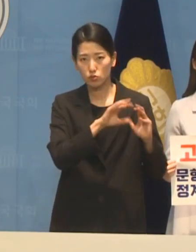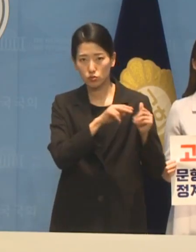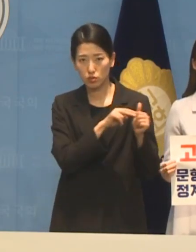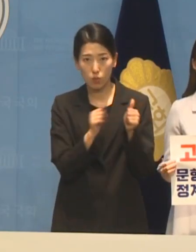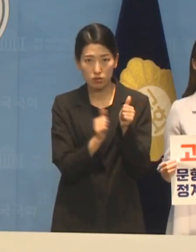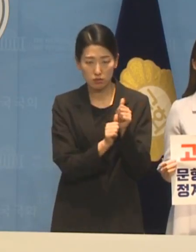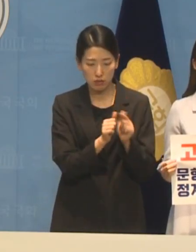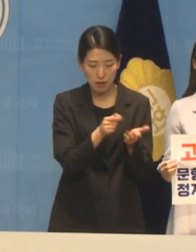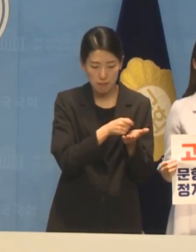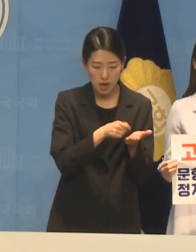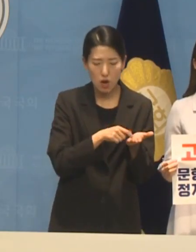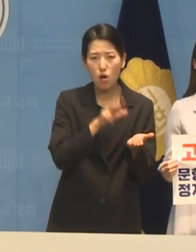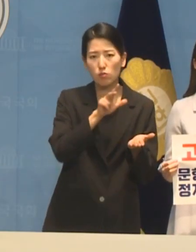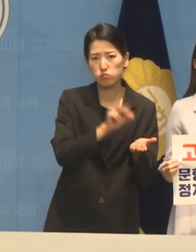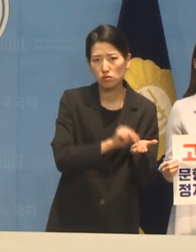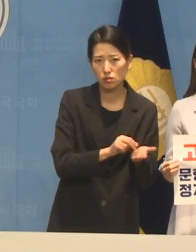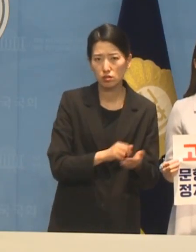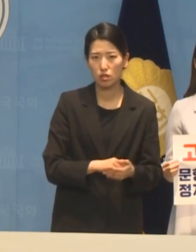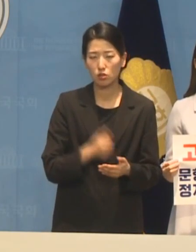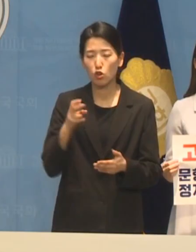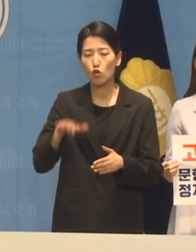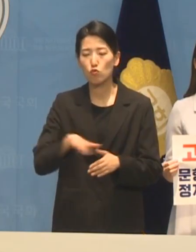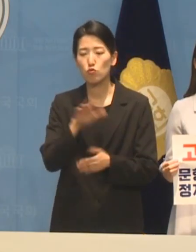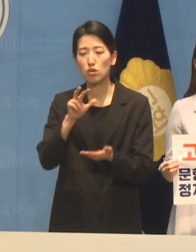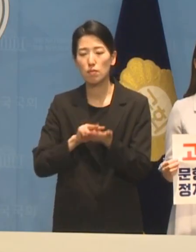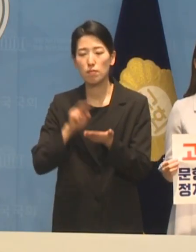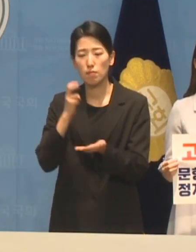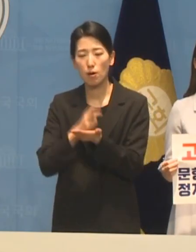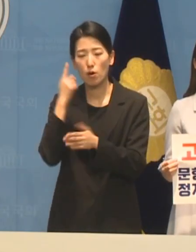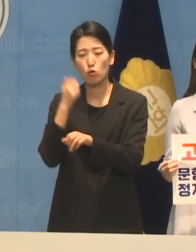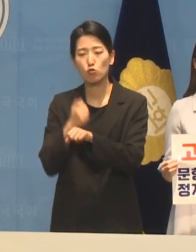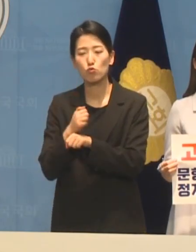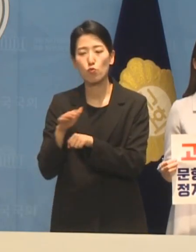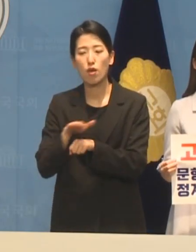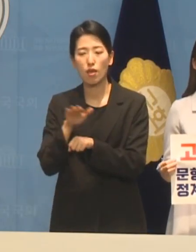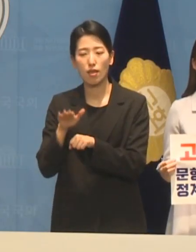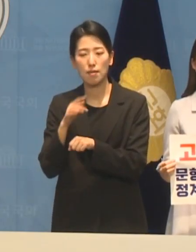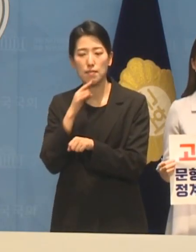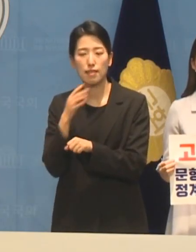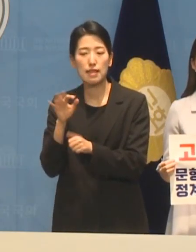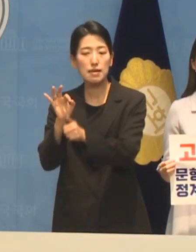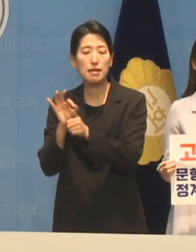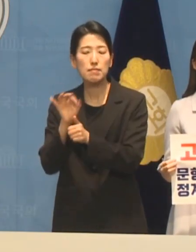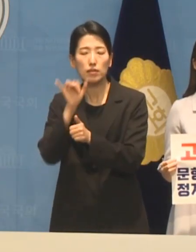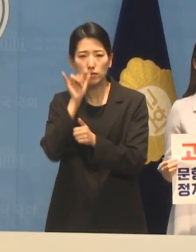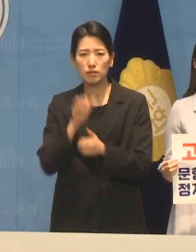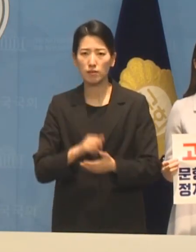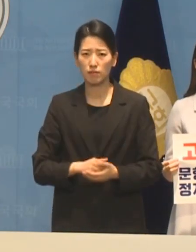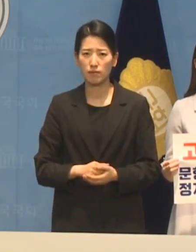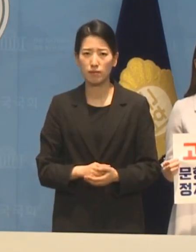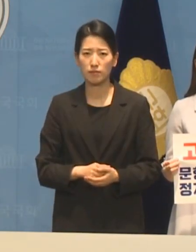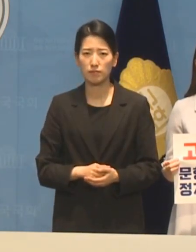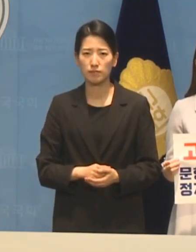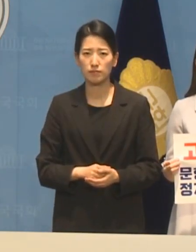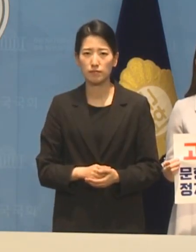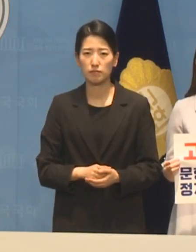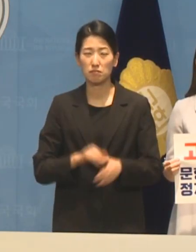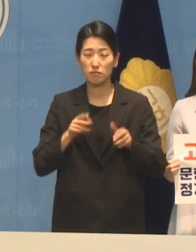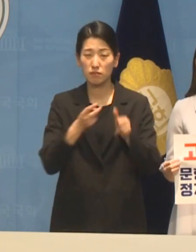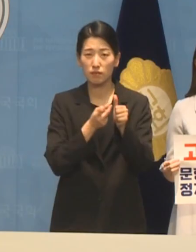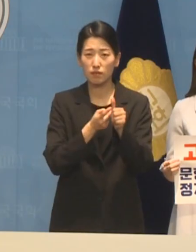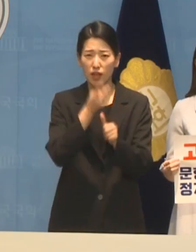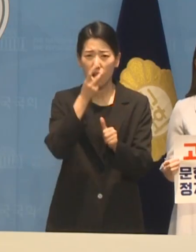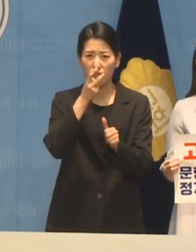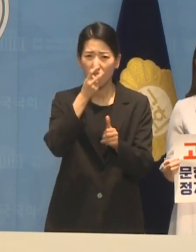연구회 출신 재판관 임명 논란 등 불공정하고 졸속으로 탄핵 심판을 진행하고 있는